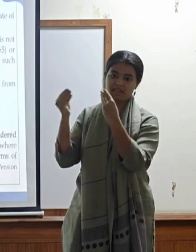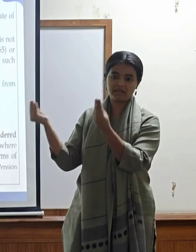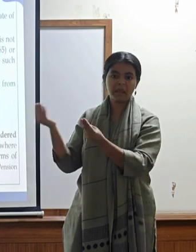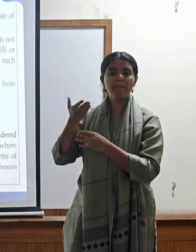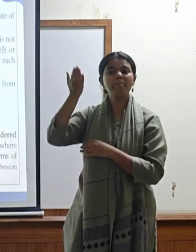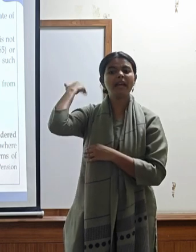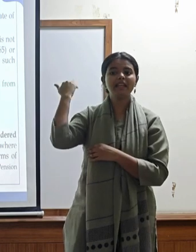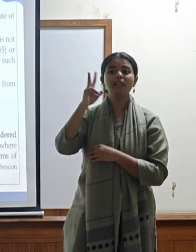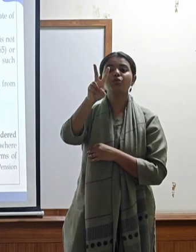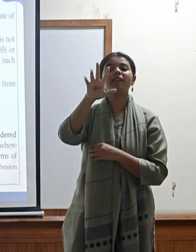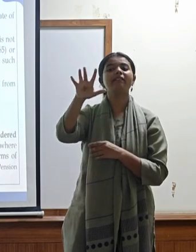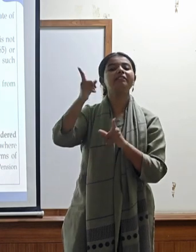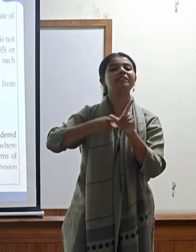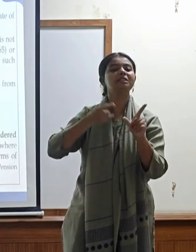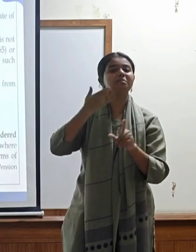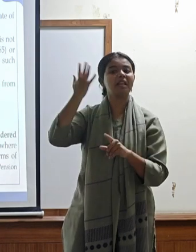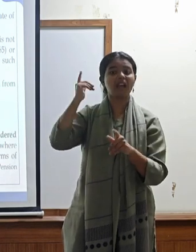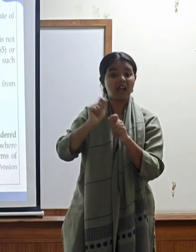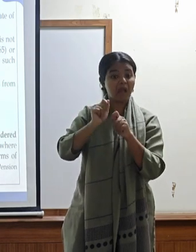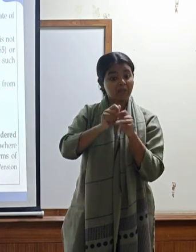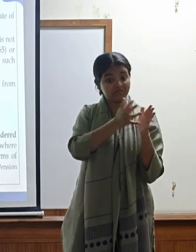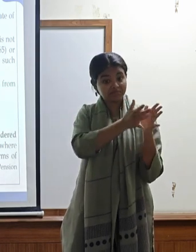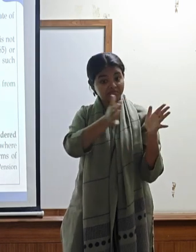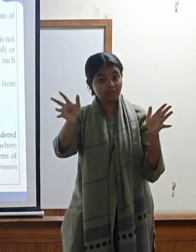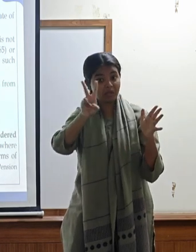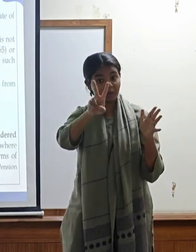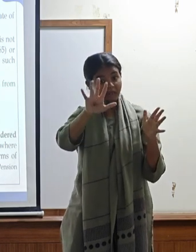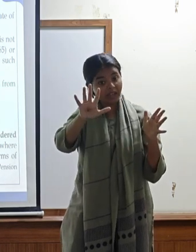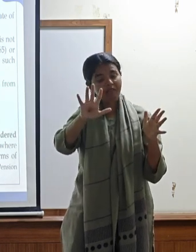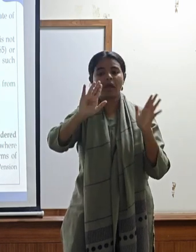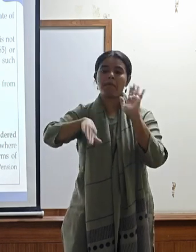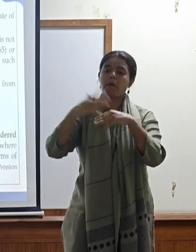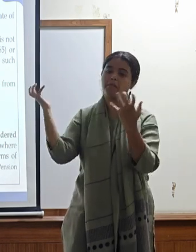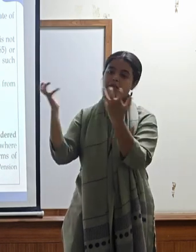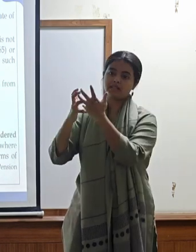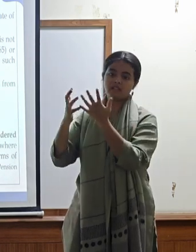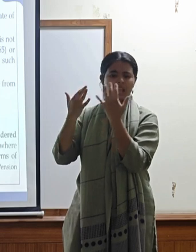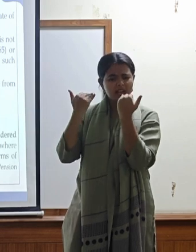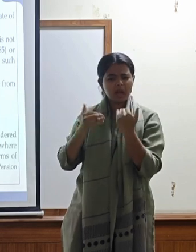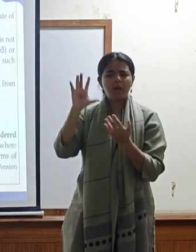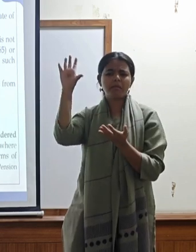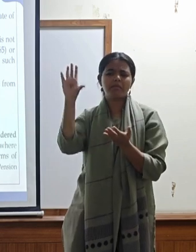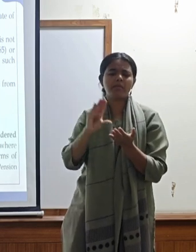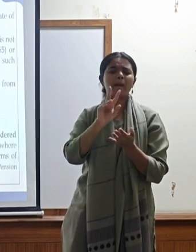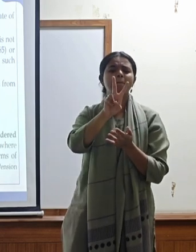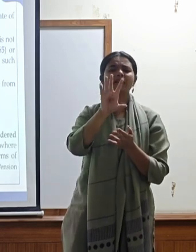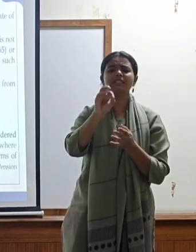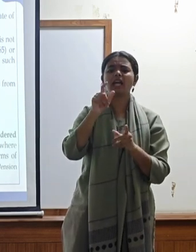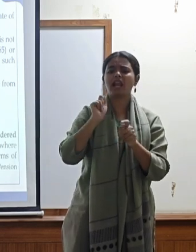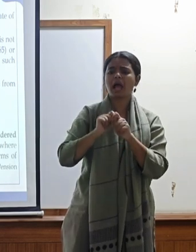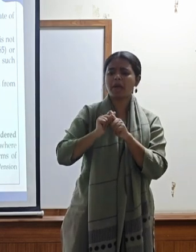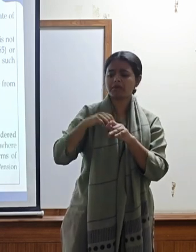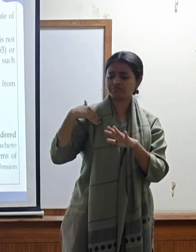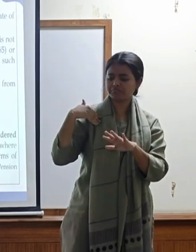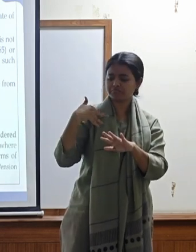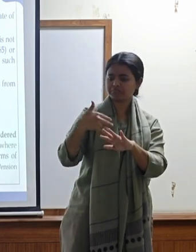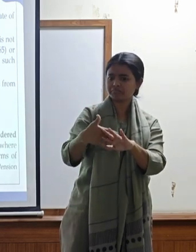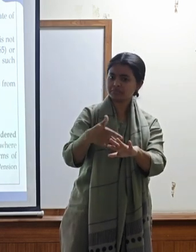करके 20 years कर दिया गया है कि 20 साल की सर्विस के बाद आपको अगर आप BRS लेते हैं तो आपको UPS